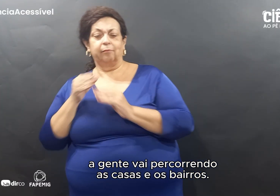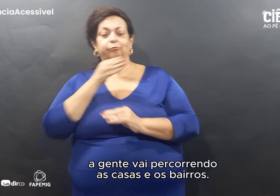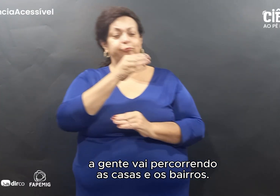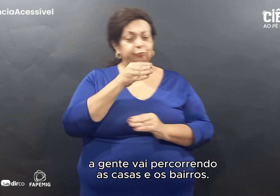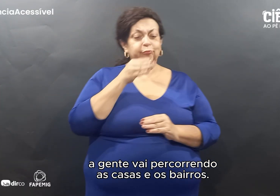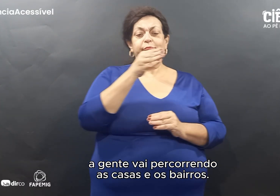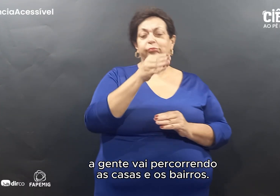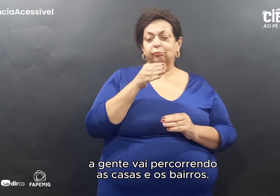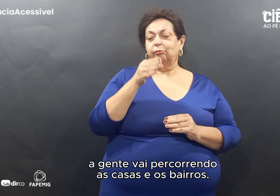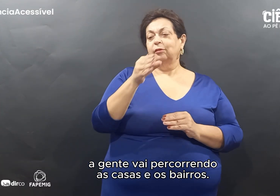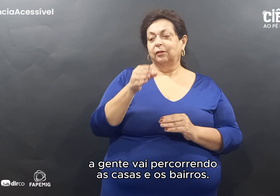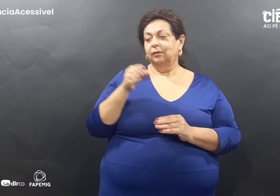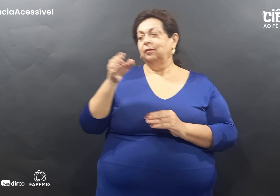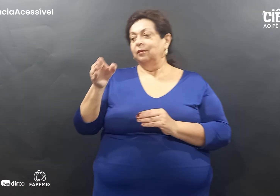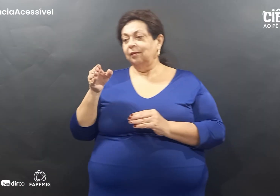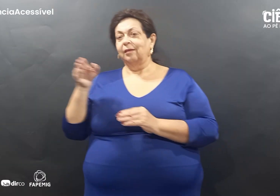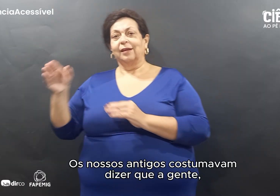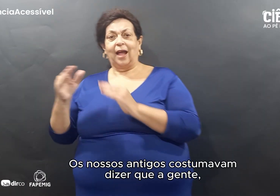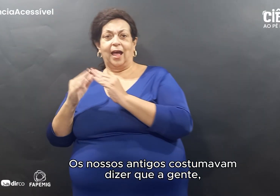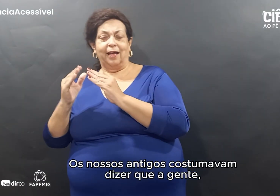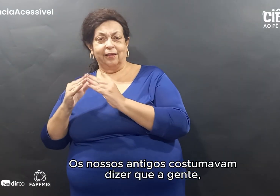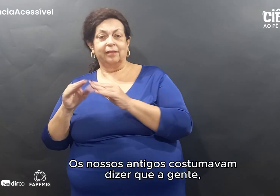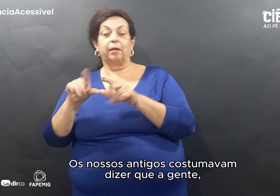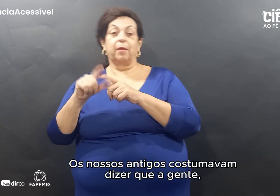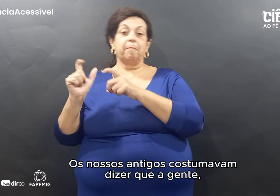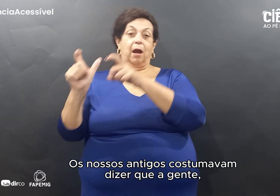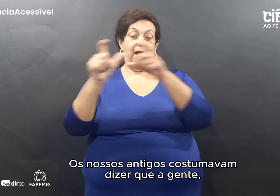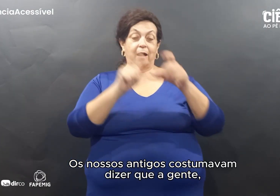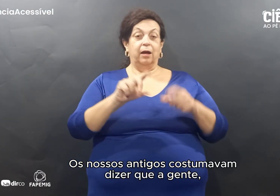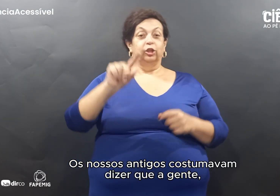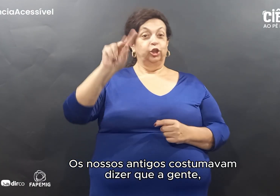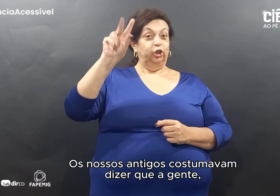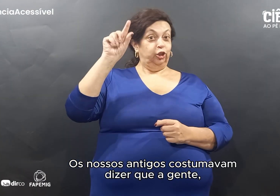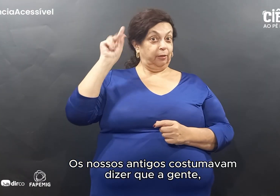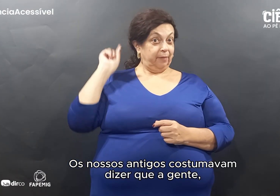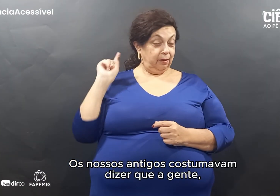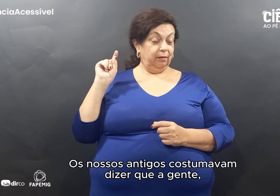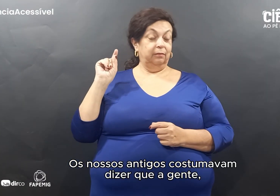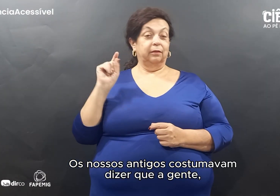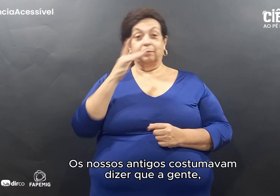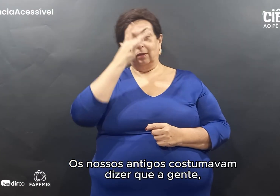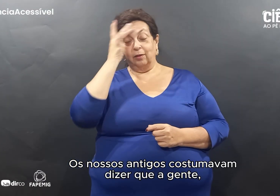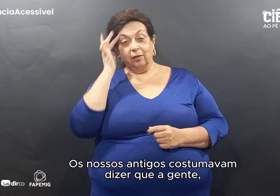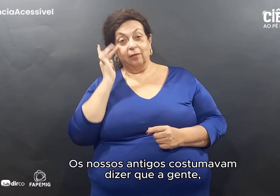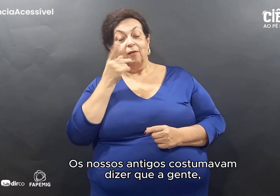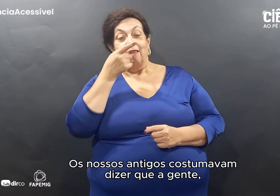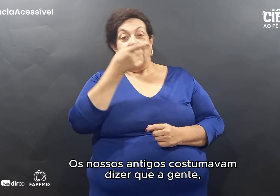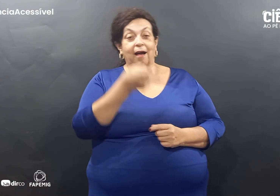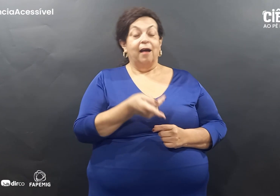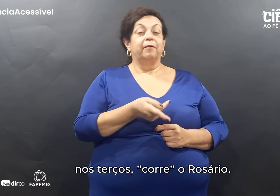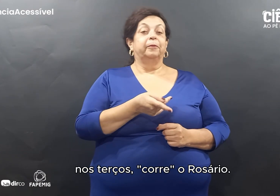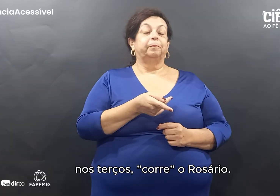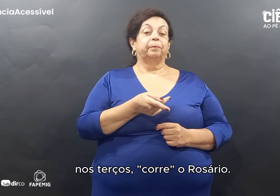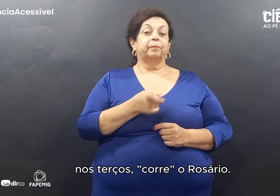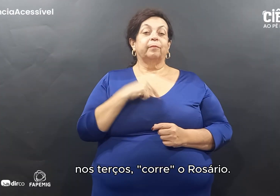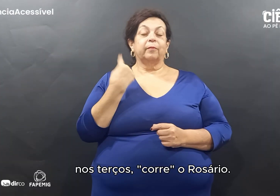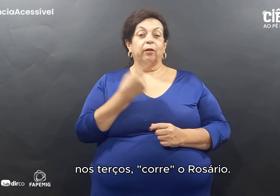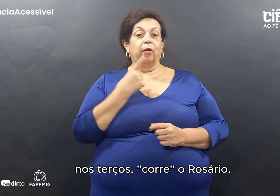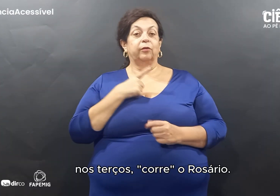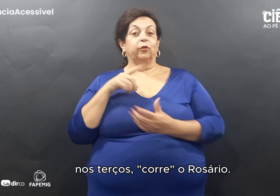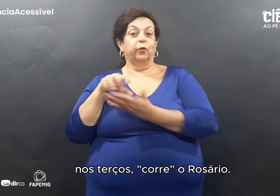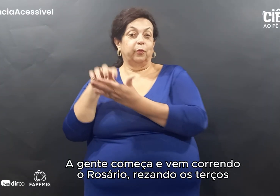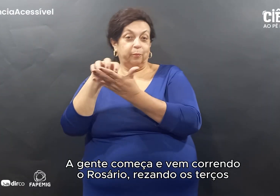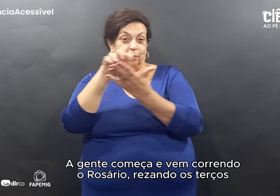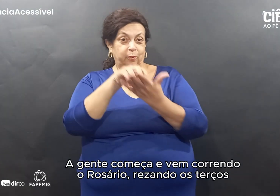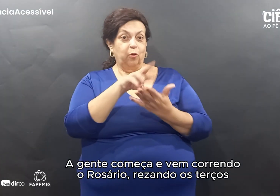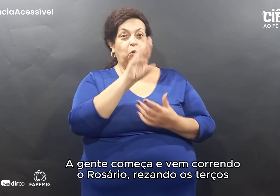as casas e os bairros. Os nossos antigos, eles costumavam dizer que a gente, nos terços, corre